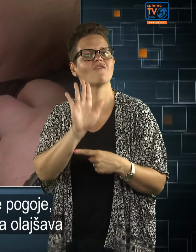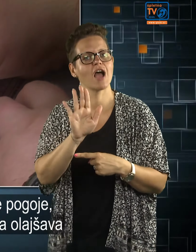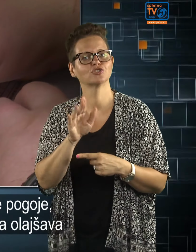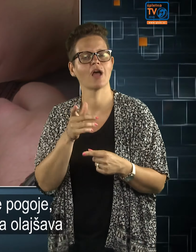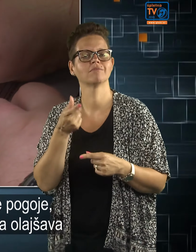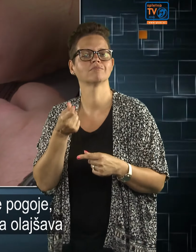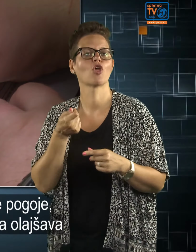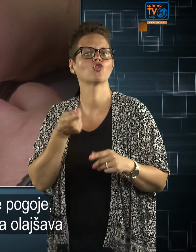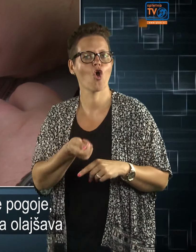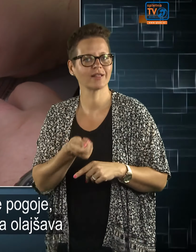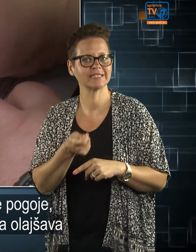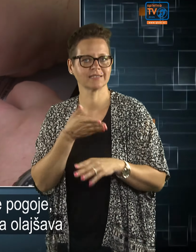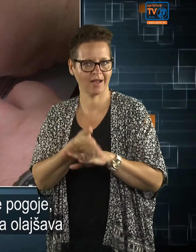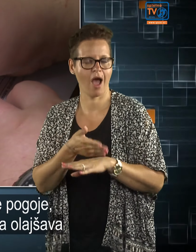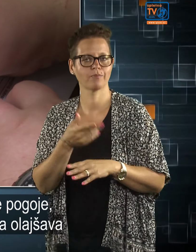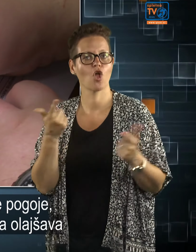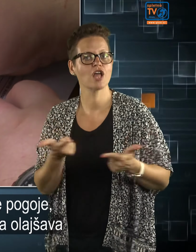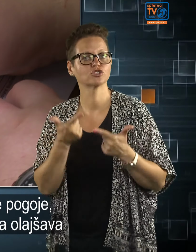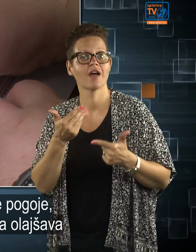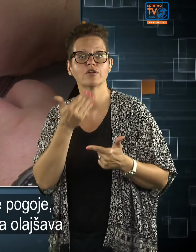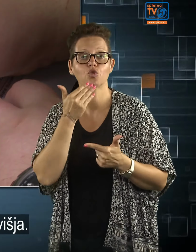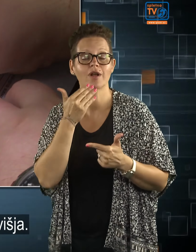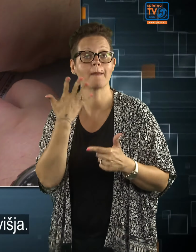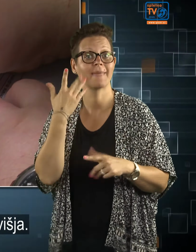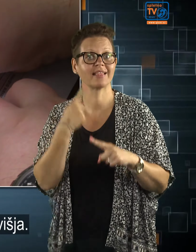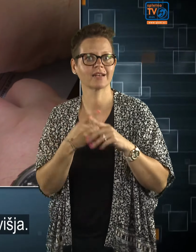dohodninska olajšava skoraj 5-krat višja.